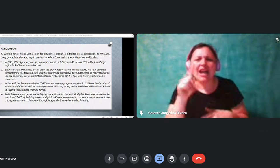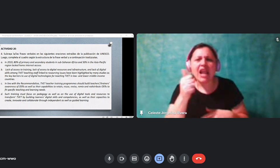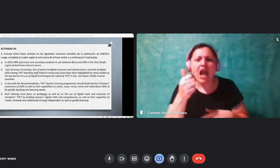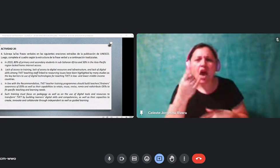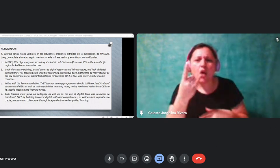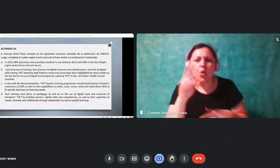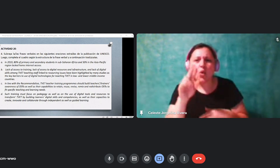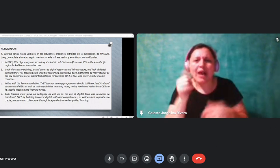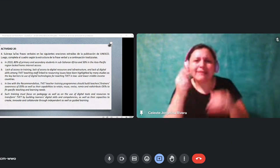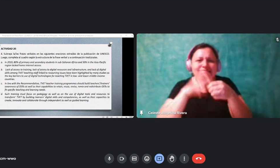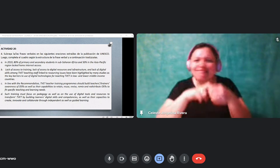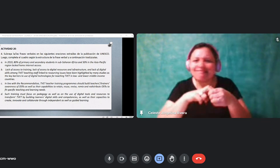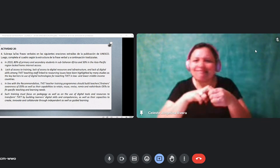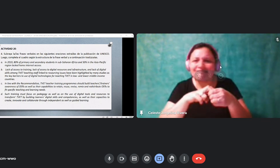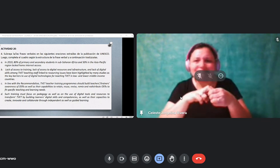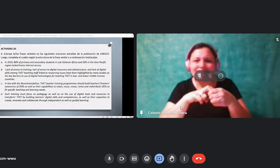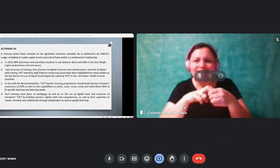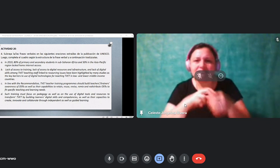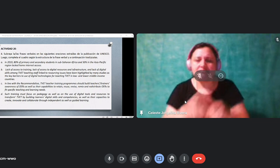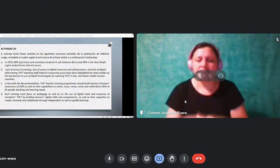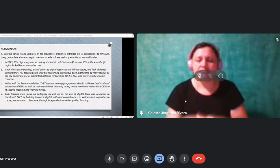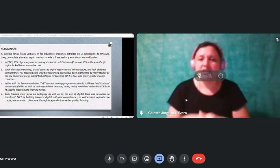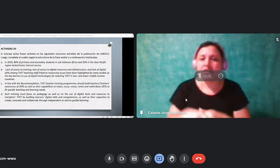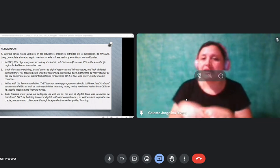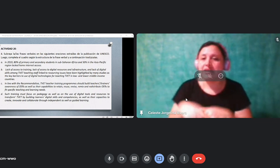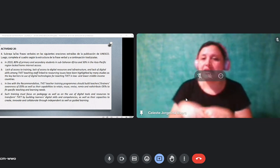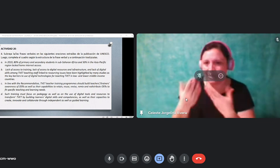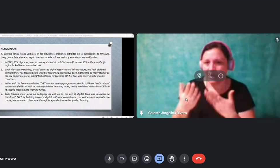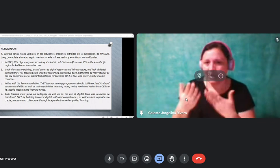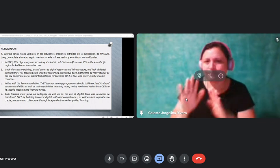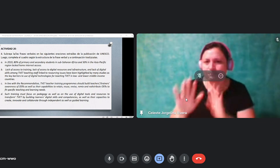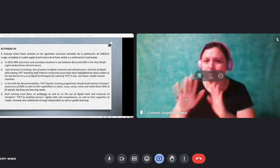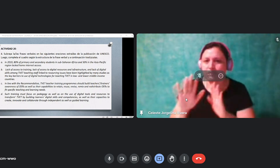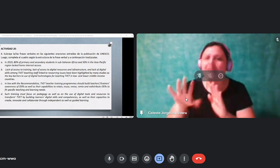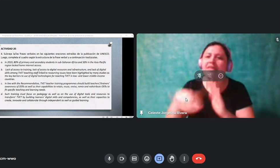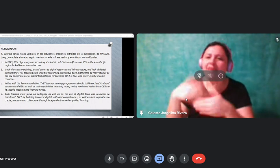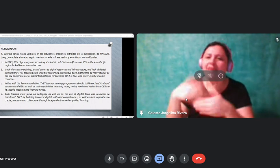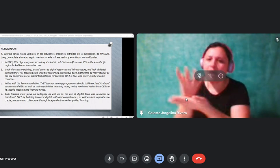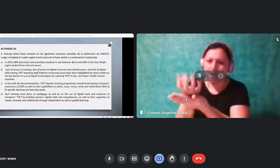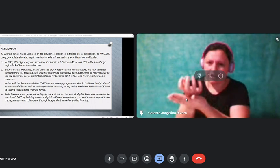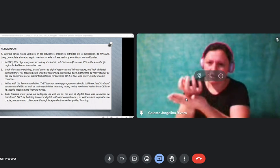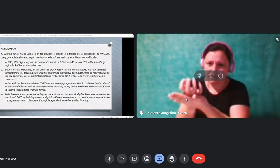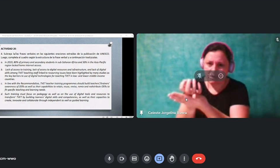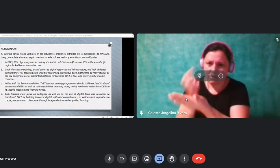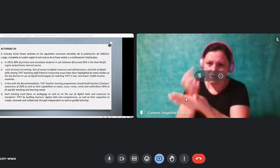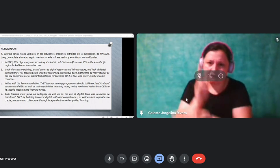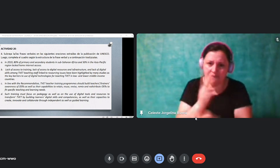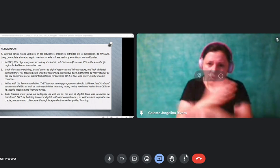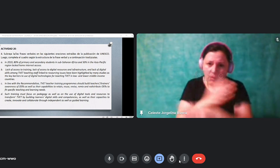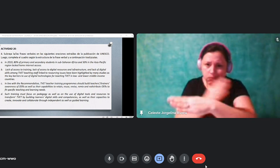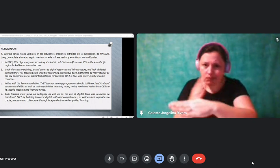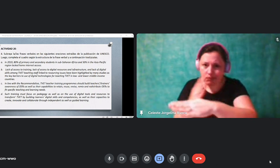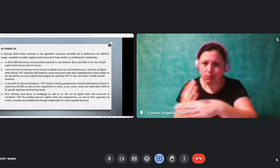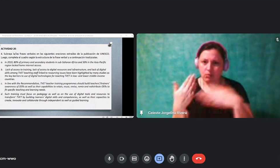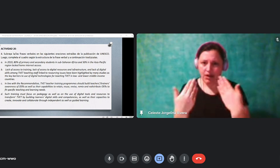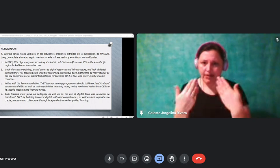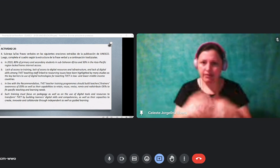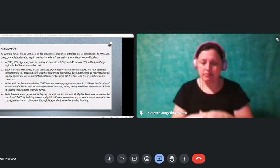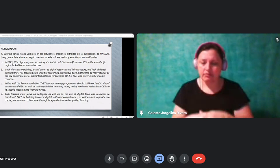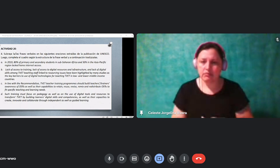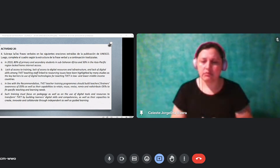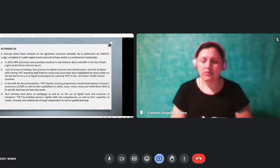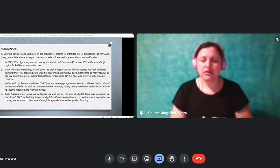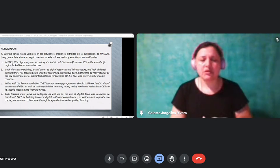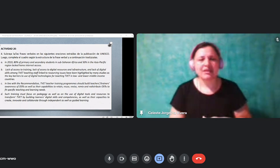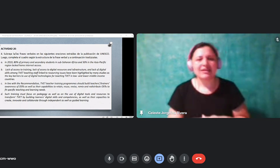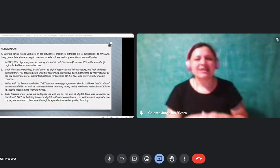Claro. Bueno, después verá el video, ¿sí? Sí, lo que pasa es que tenían que operar a la